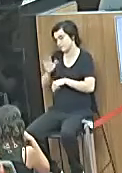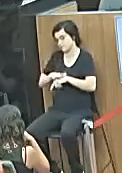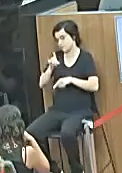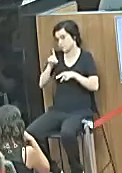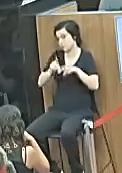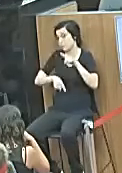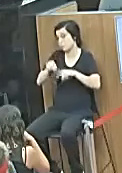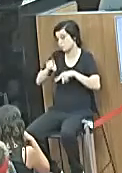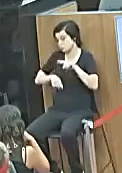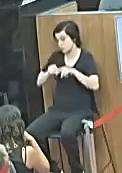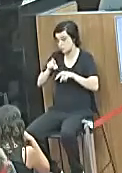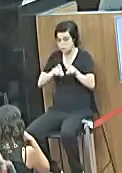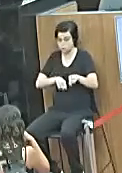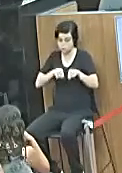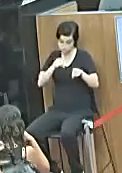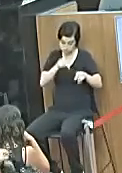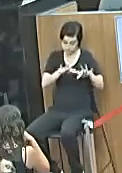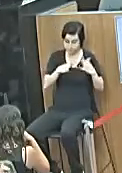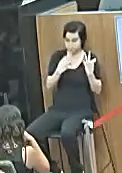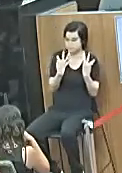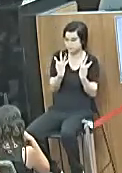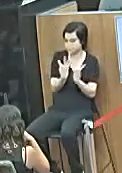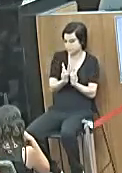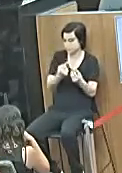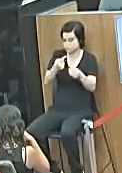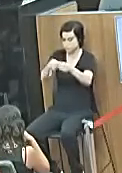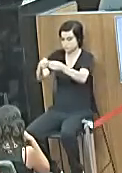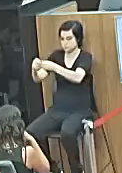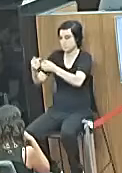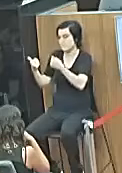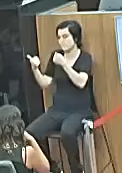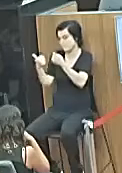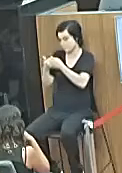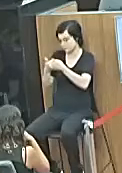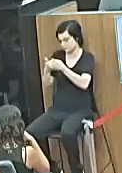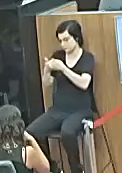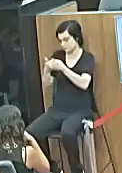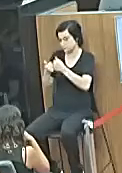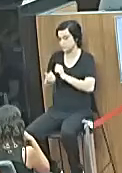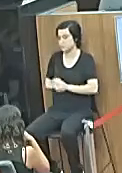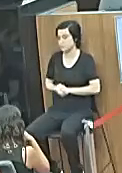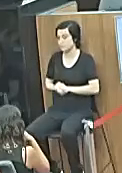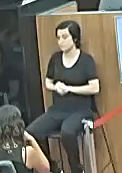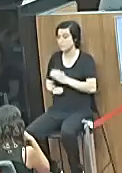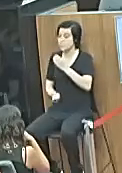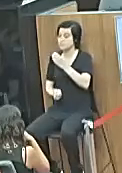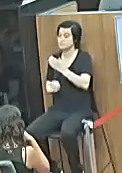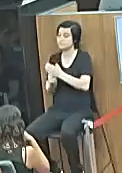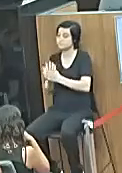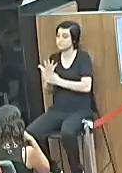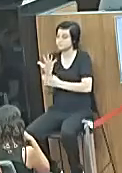da agricultura familiar nos municípios da região criará ação no âmbito do programa